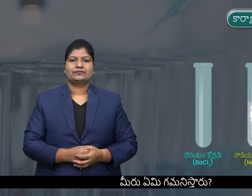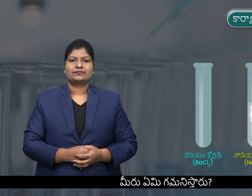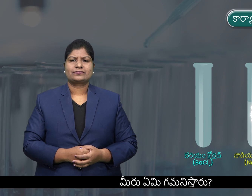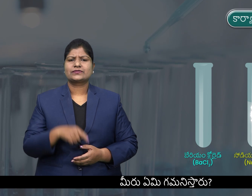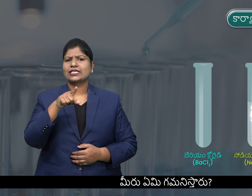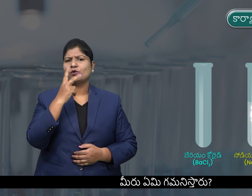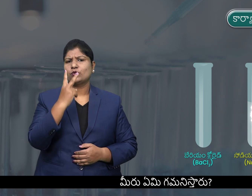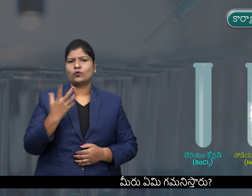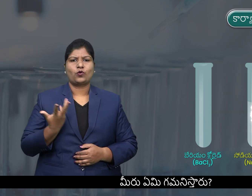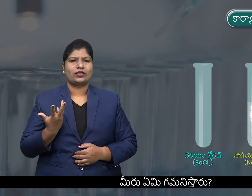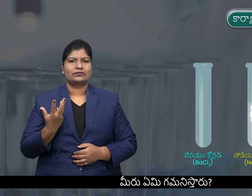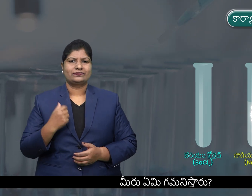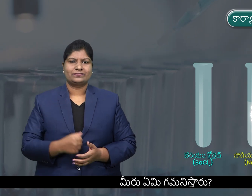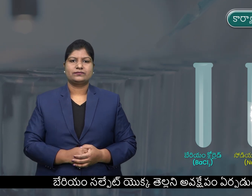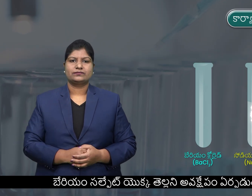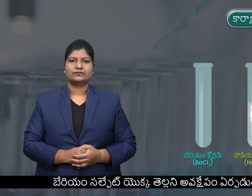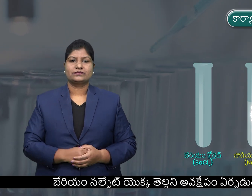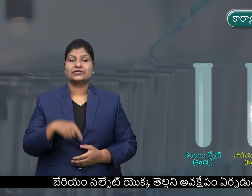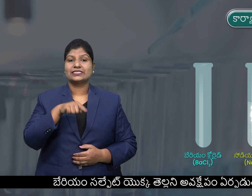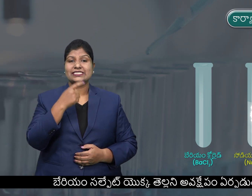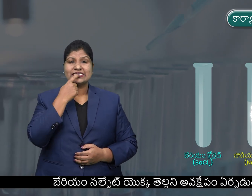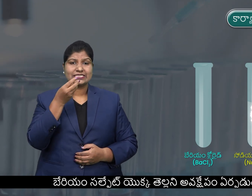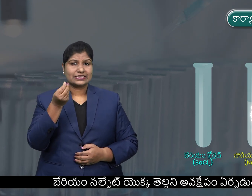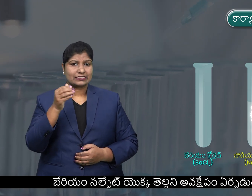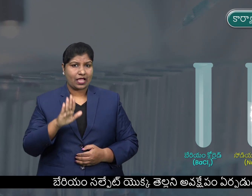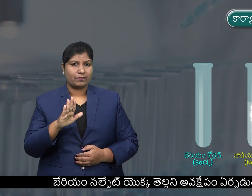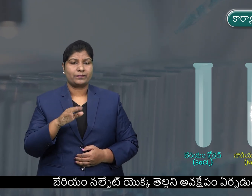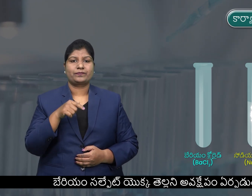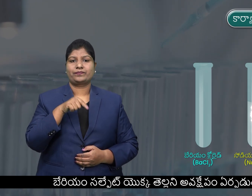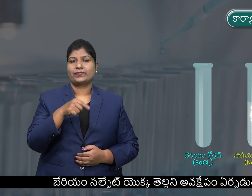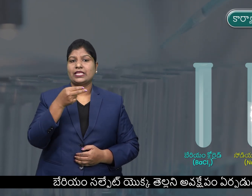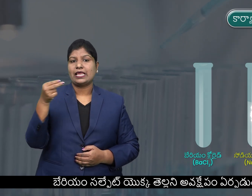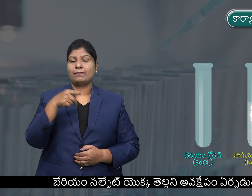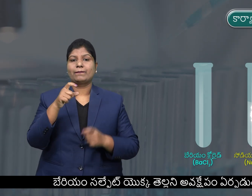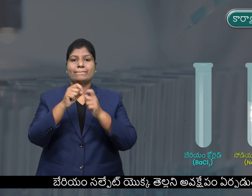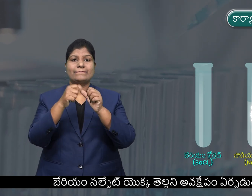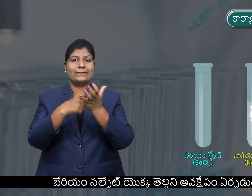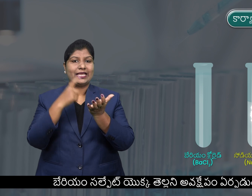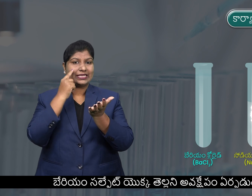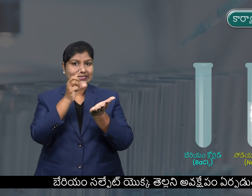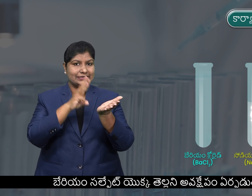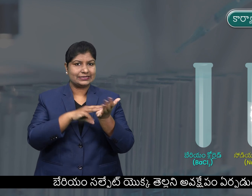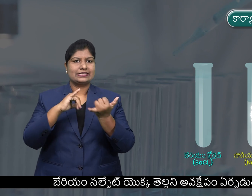మీరు ఏమి గమనిస్తారు? బేరియం సల్ఫేట్ యొక్క తెల్లని అవక్షేపం ఏర్పడుతుంది.